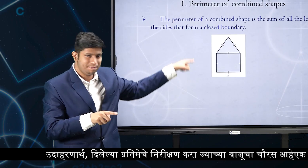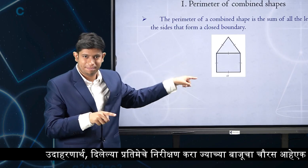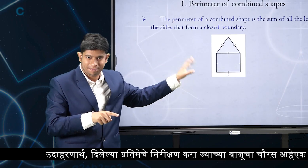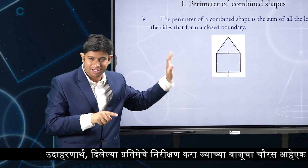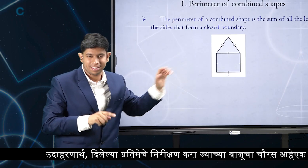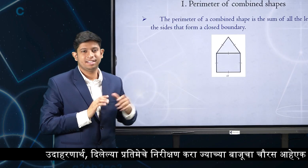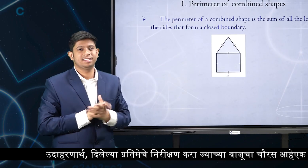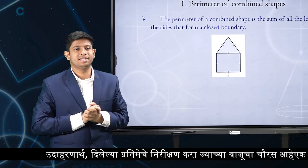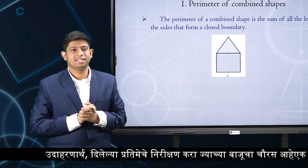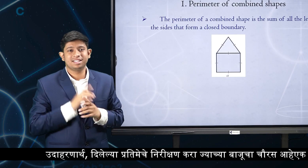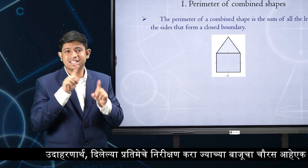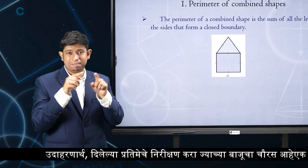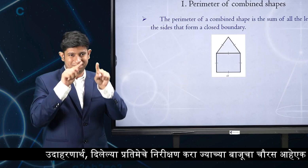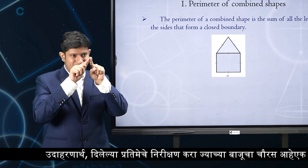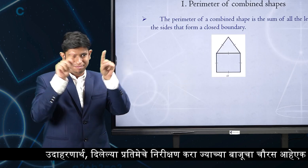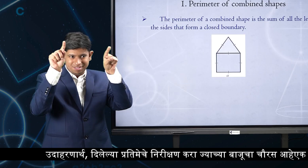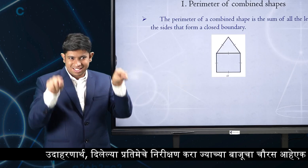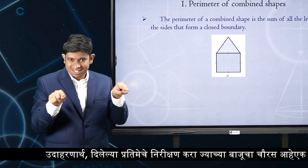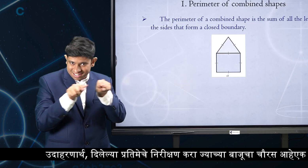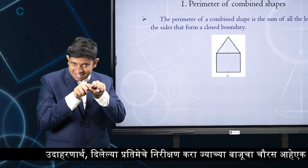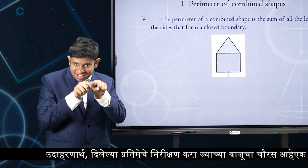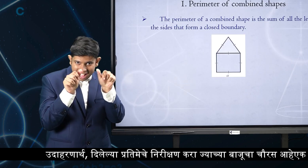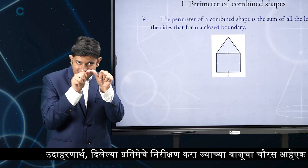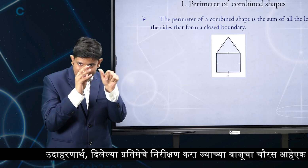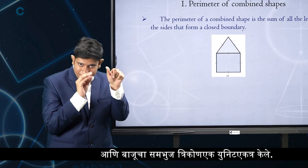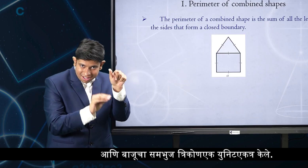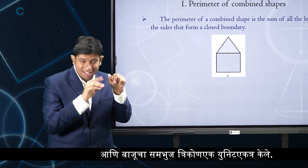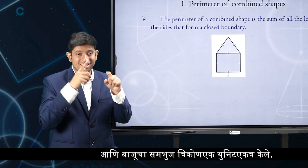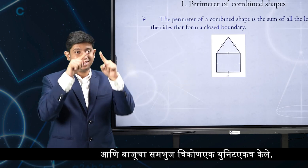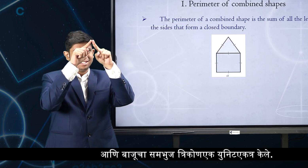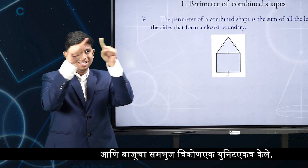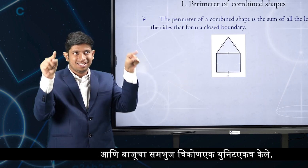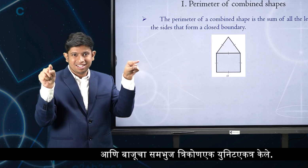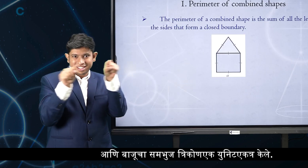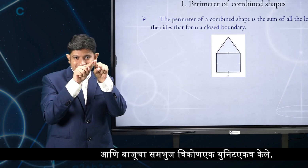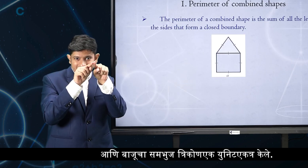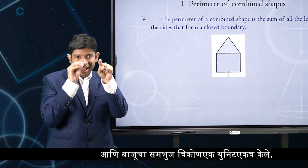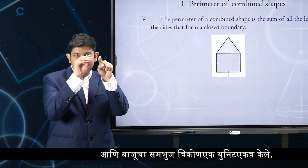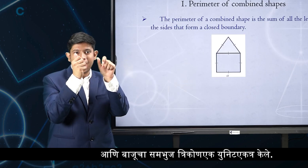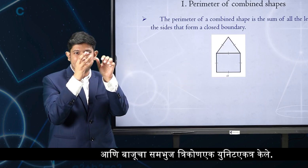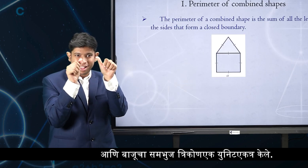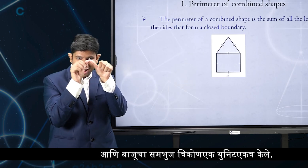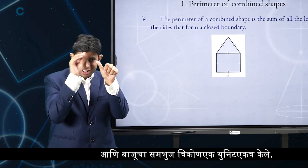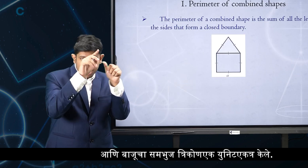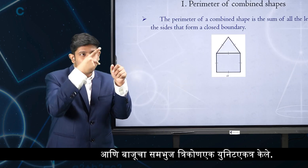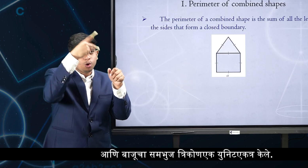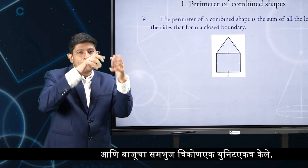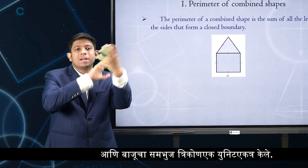ज्याच्या बाजूचा चौरस आहे 1 युनिट आणि बाजूच्या समभुज त्रिकोण 1 युनिट